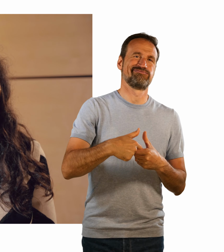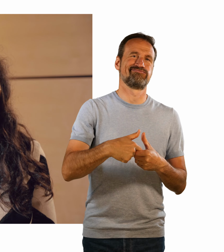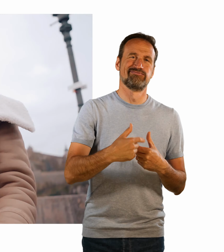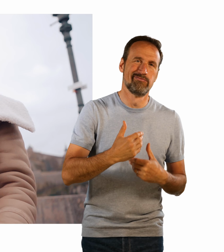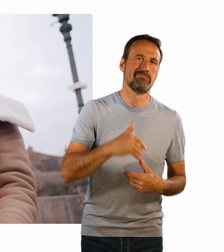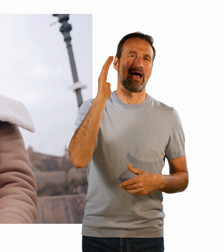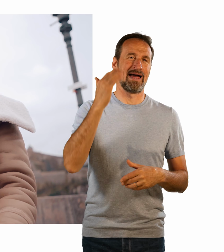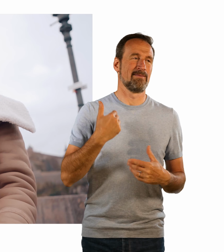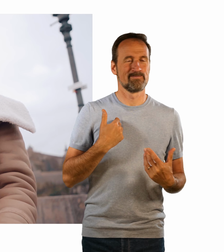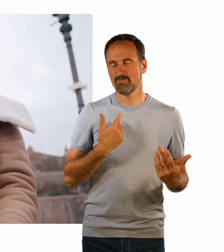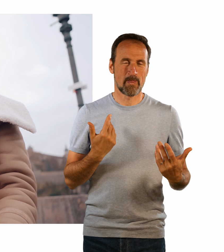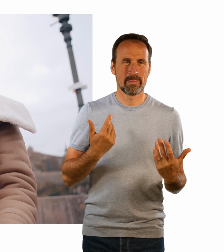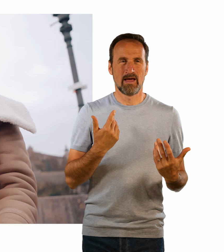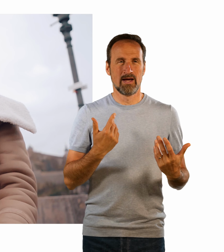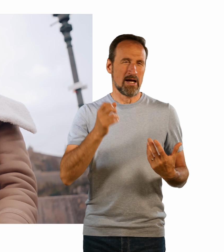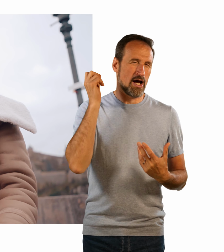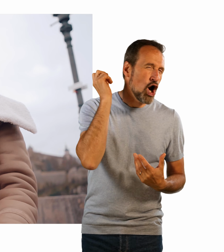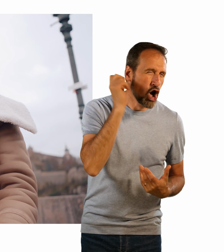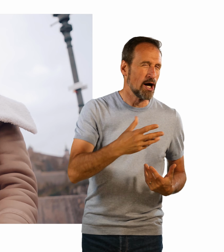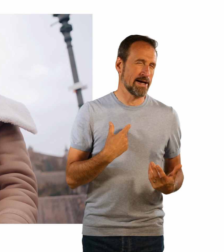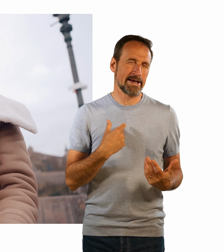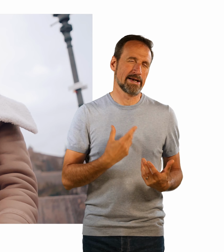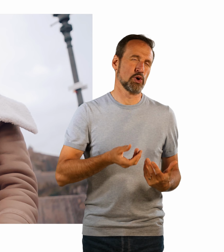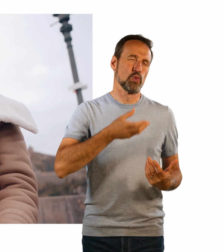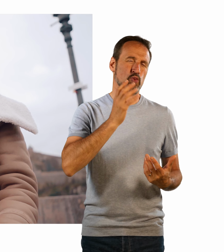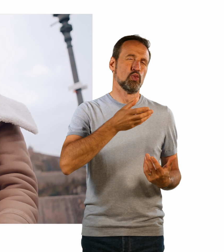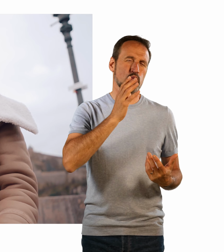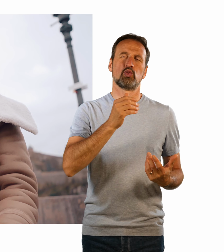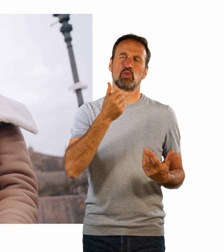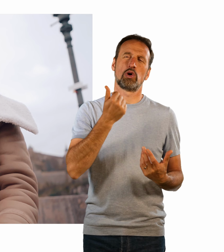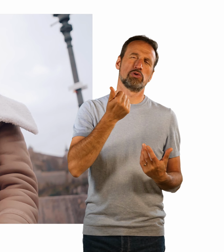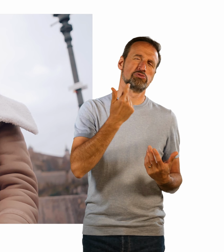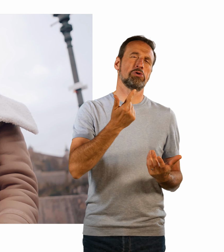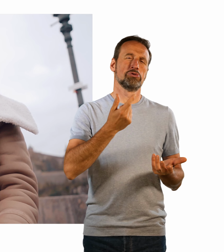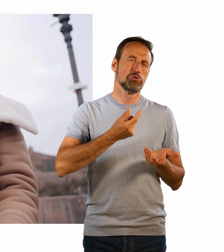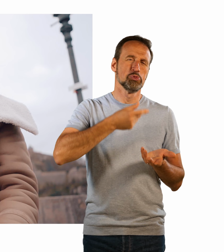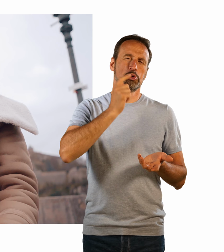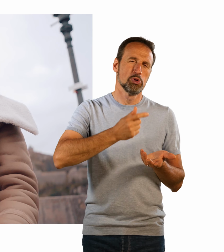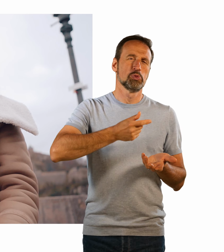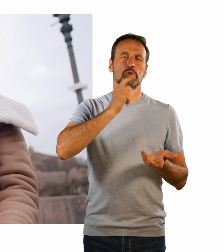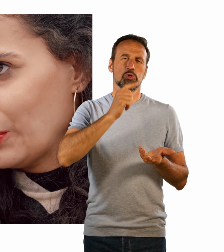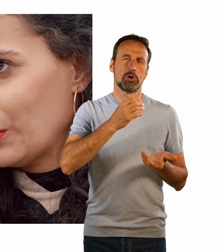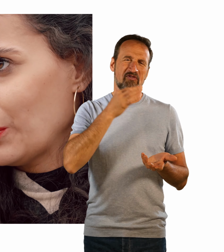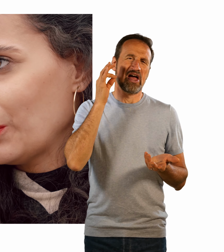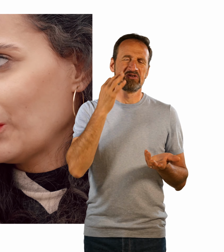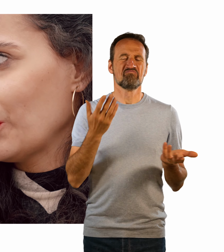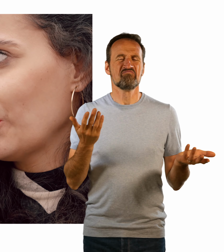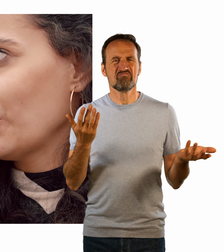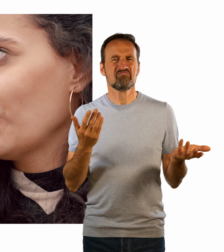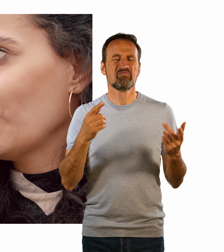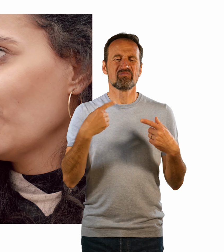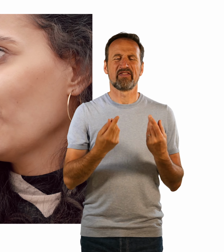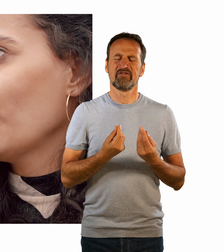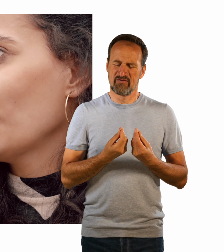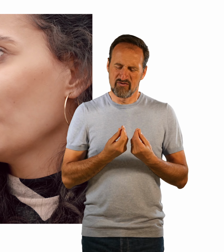nachtanken. Und ich dachte, okay, komm, gibst noch mal so 1, 2 Schlücke Wein, um dich irgendwie wieder ein bisschen mehr